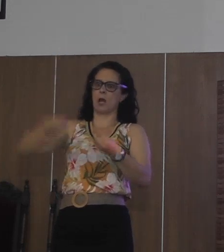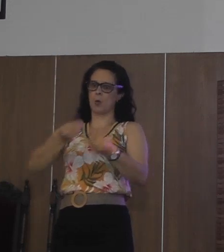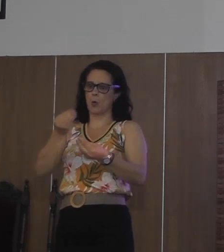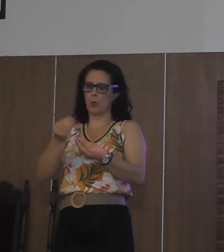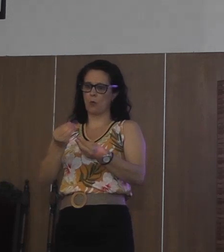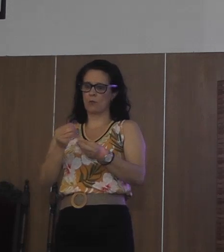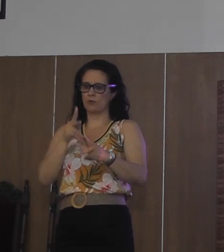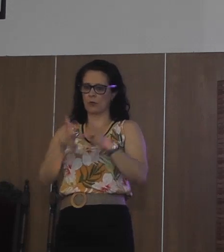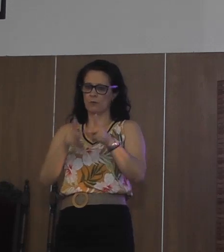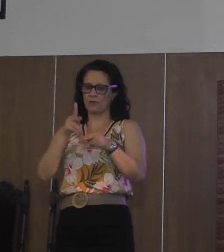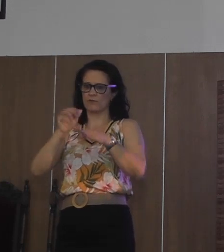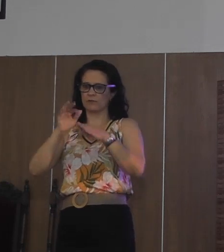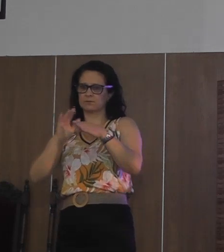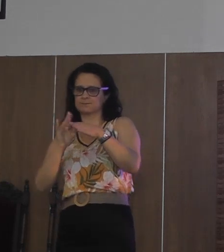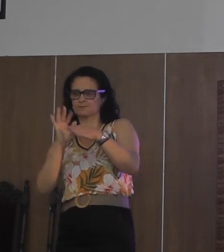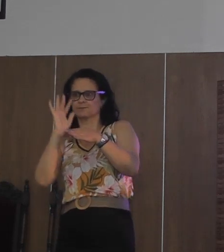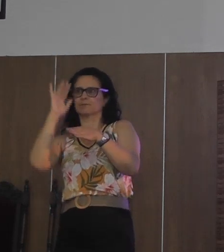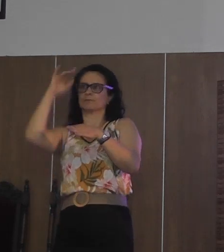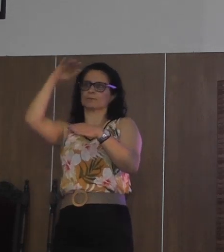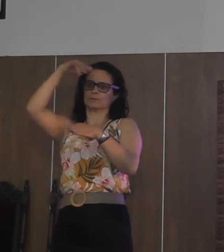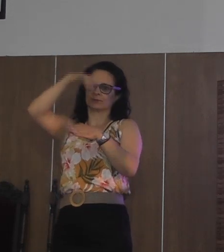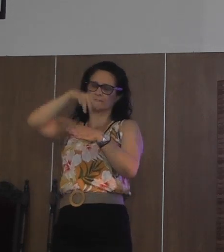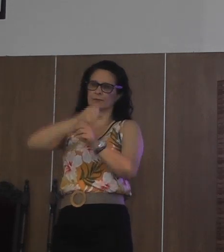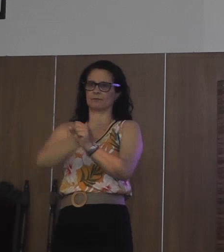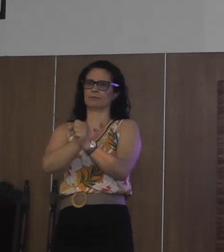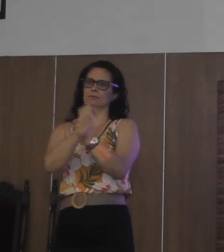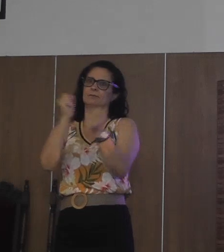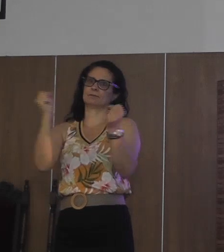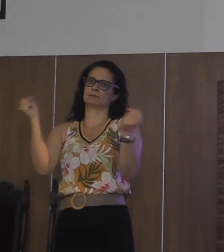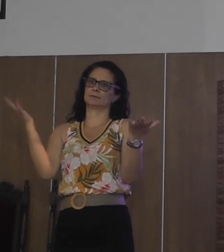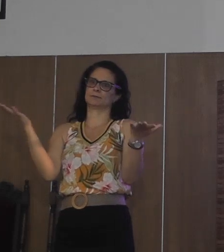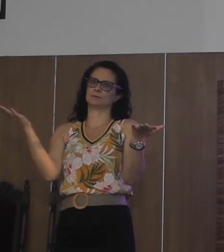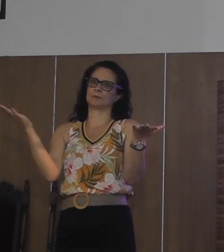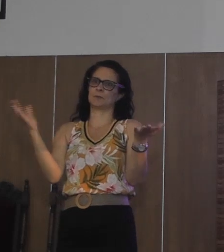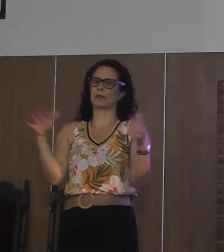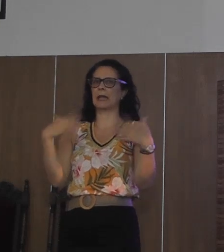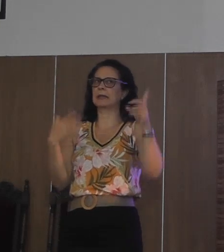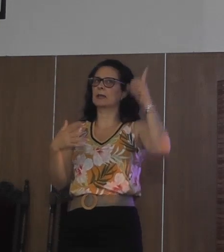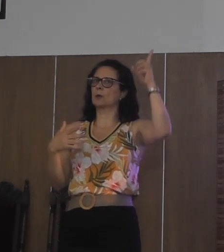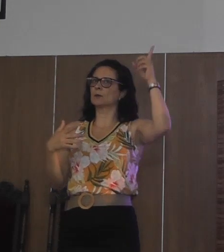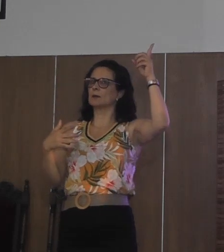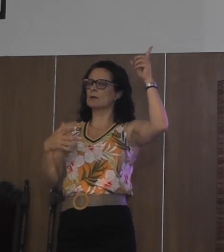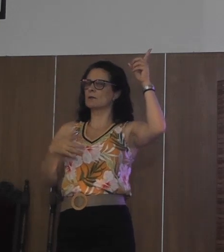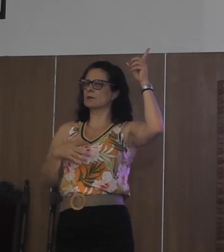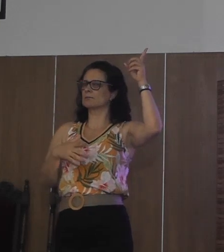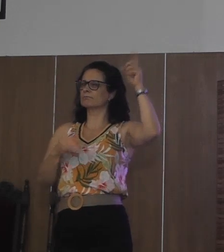aquilo humanamente falando. E Deus dá a ordem: ei,